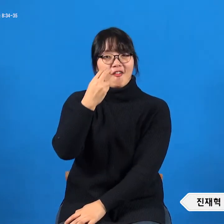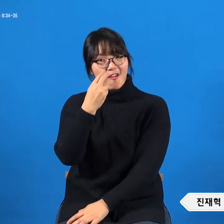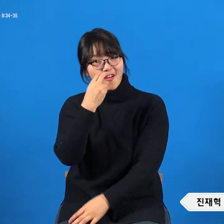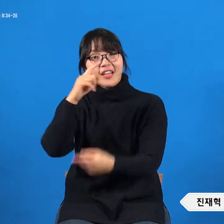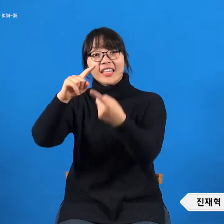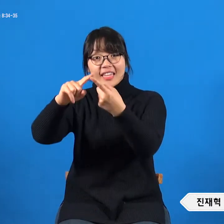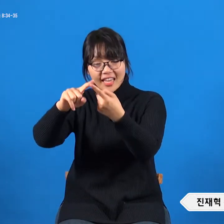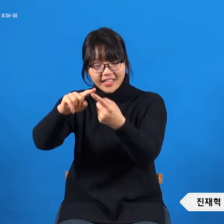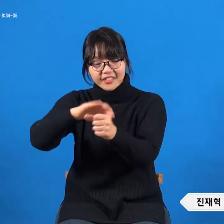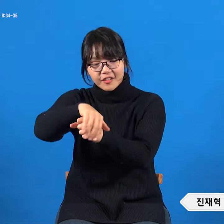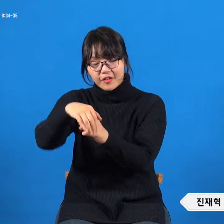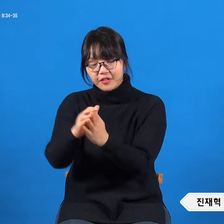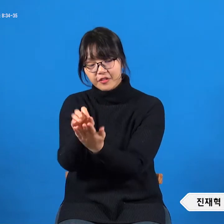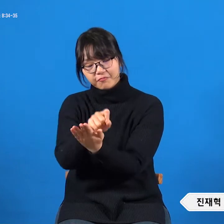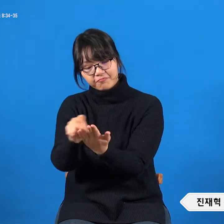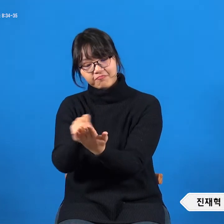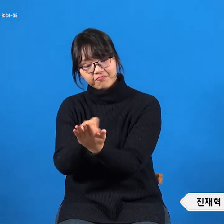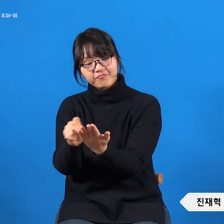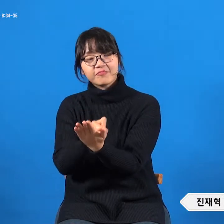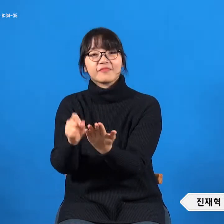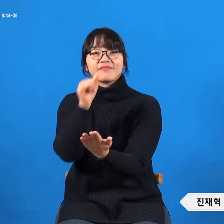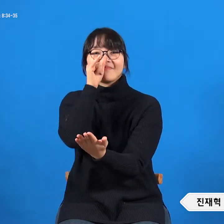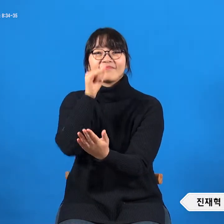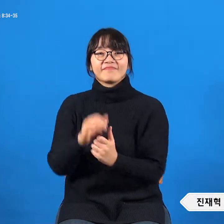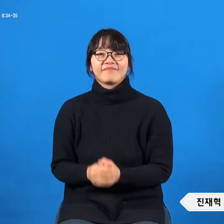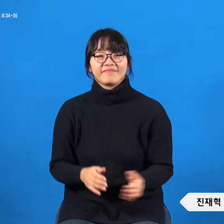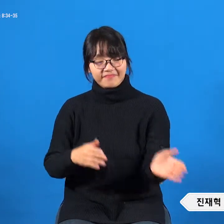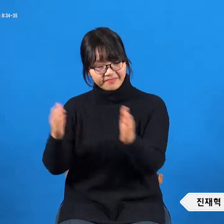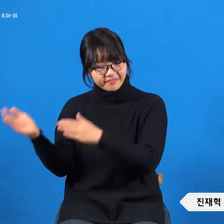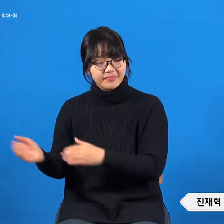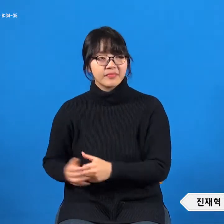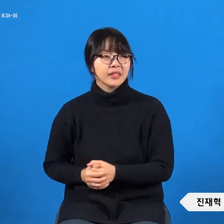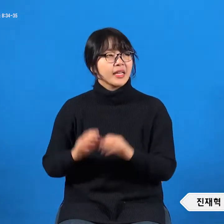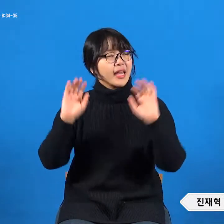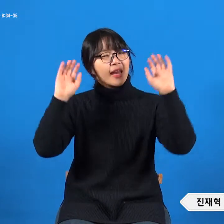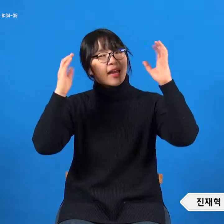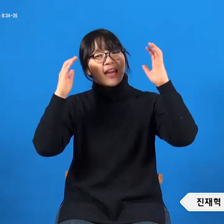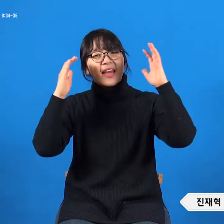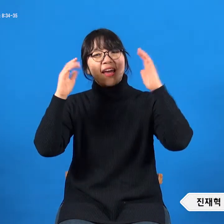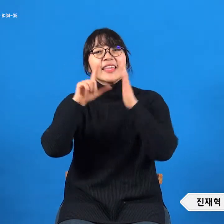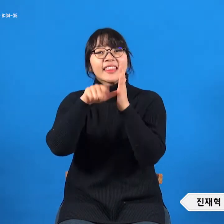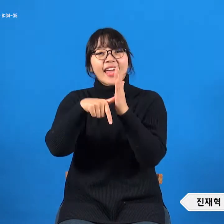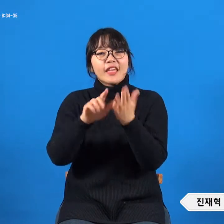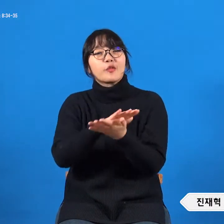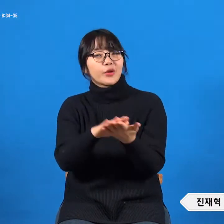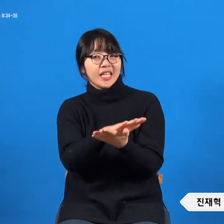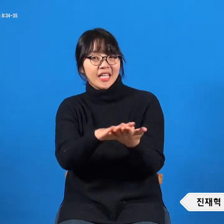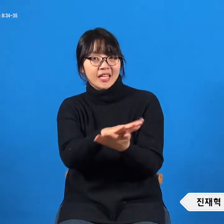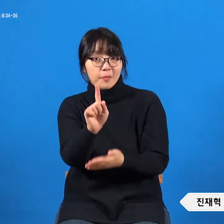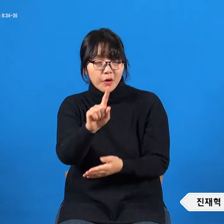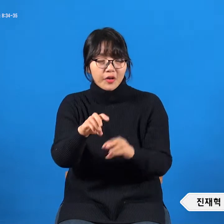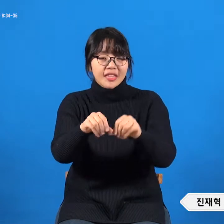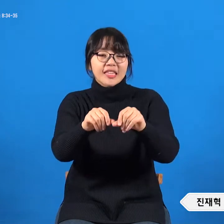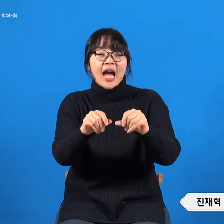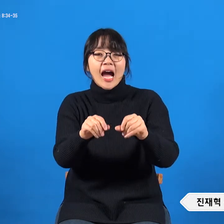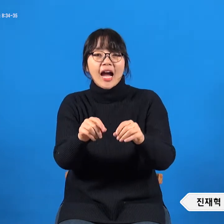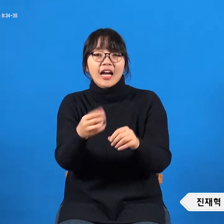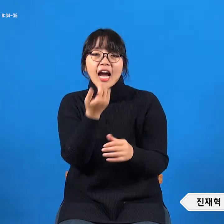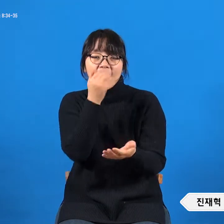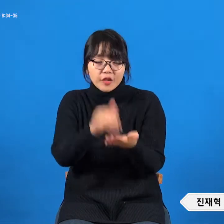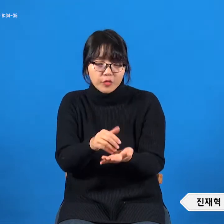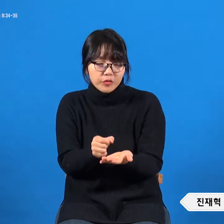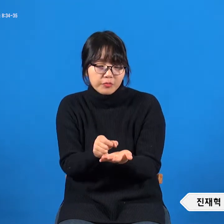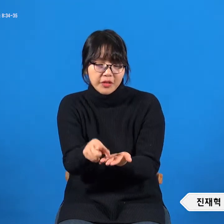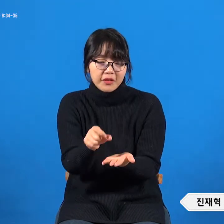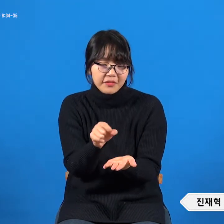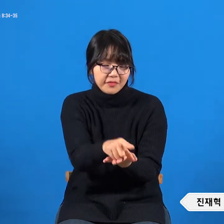성경은 말씀하고 있습니다. 어릴 적에 즐겨 놀았던 땅 따먹기 놀이를